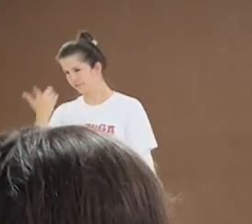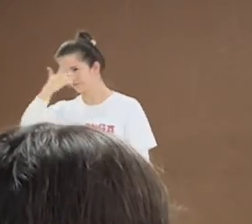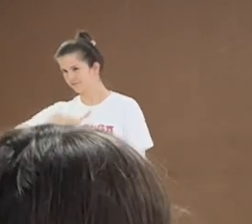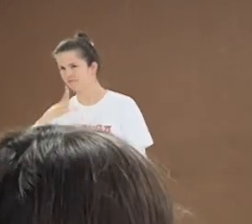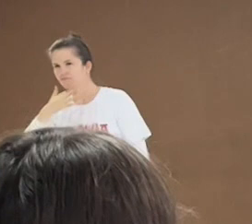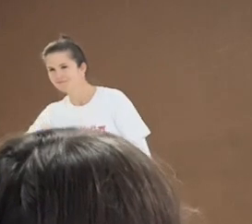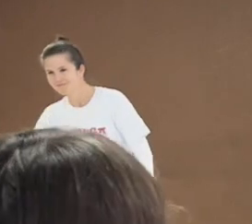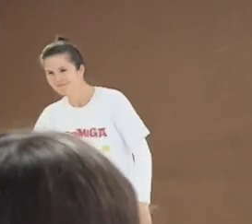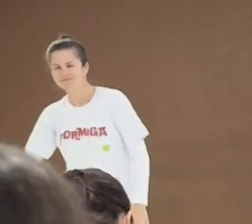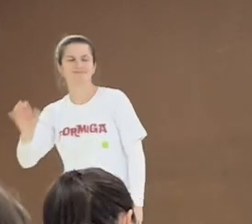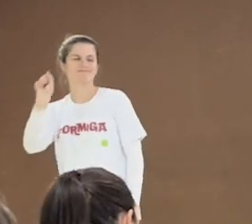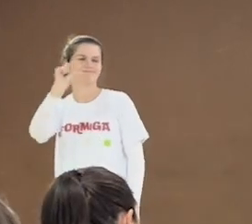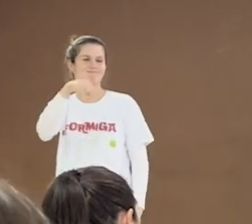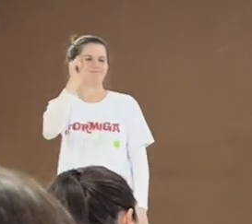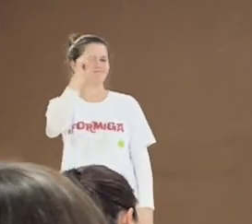criança?